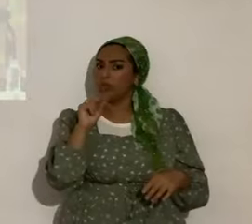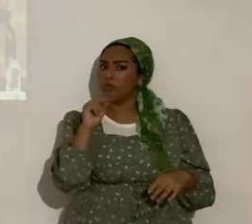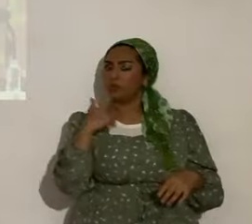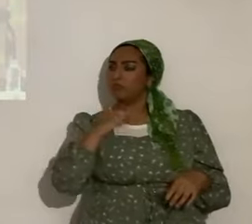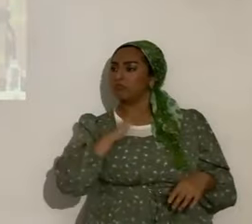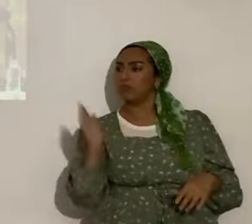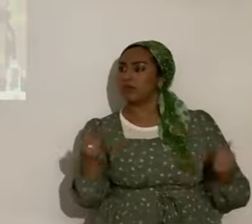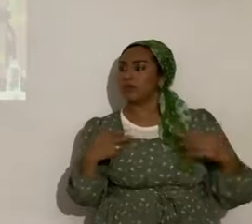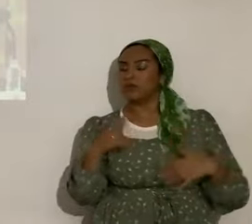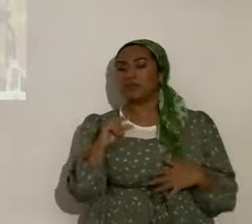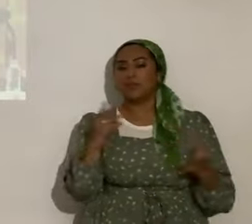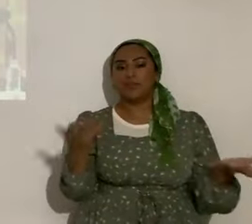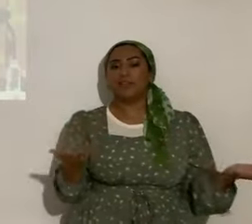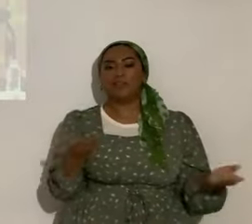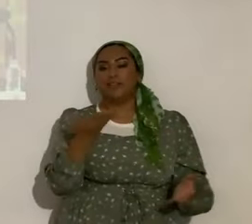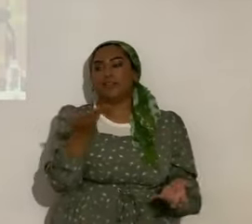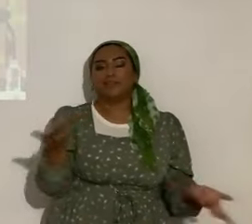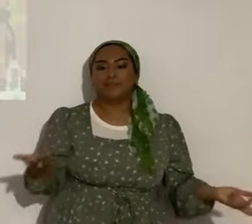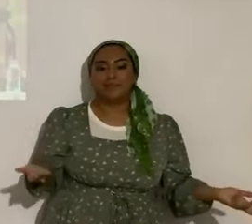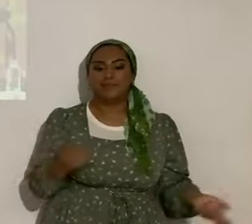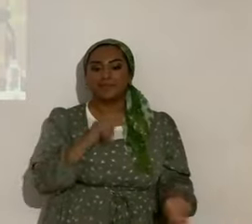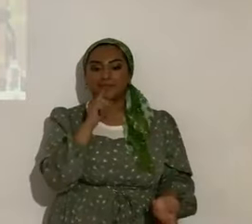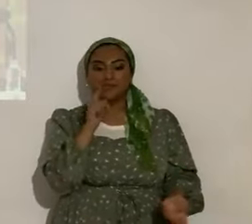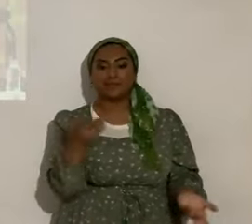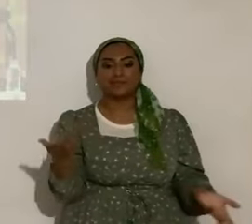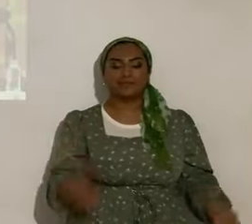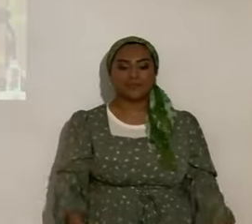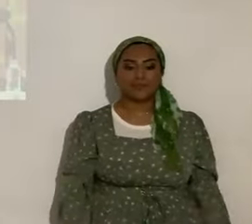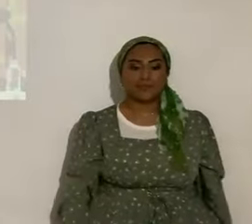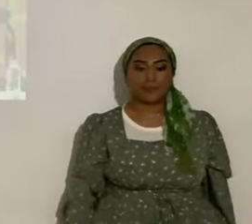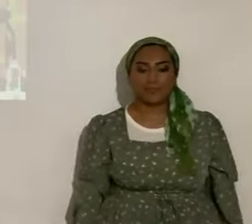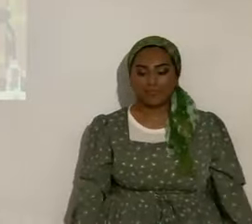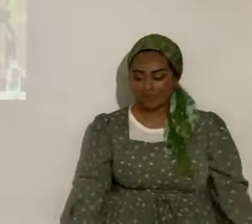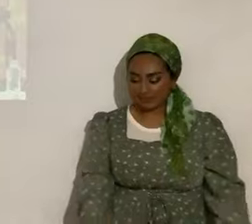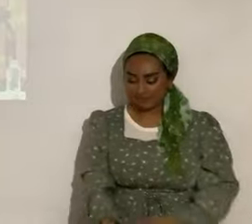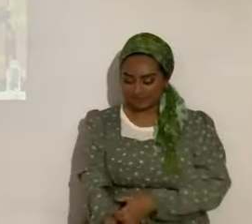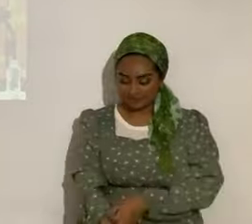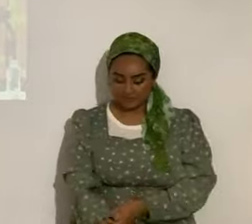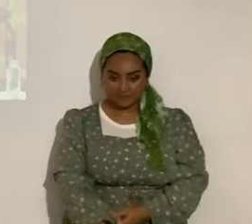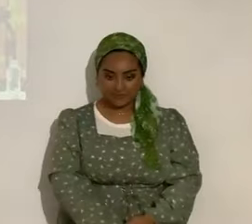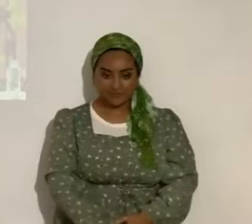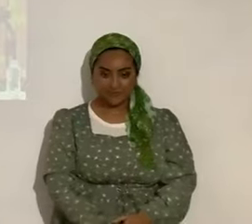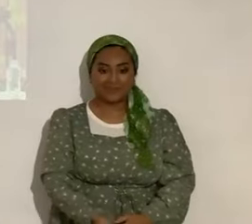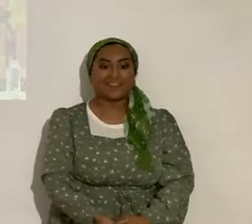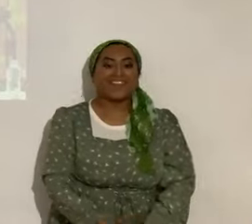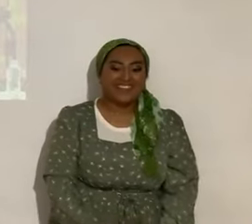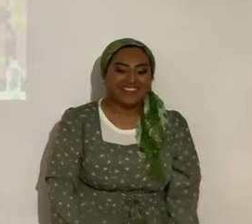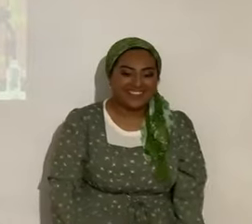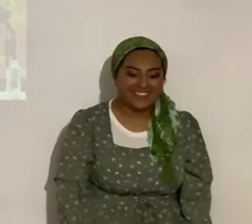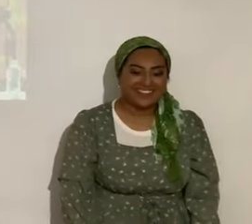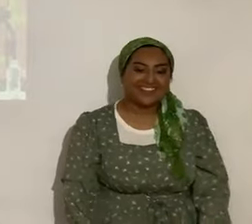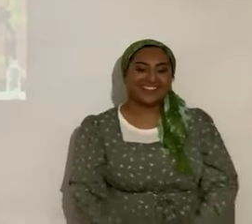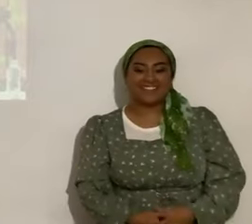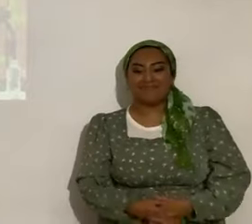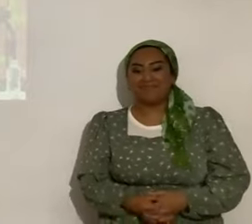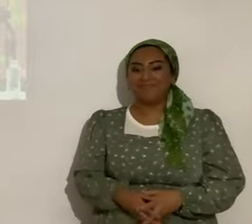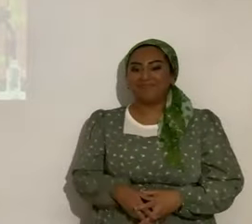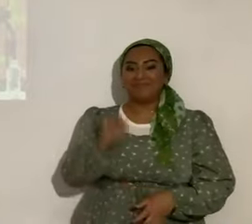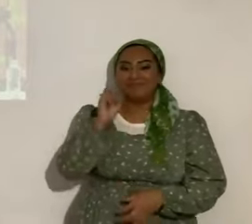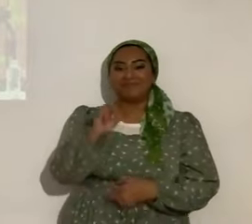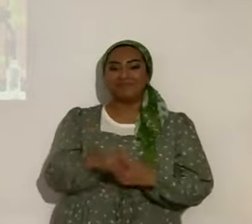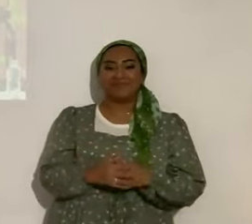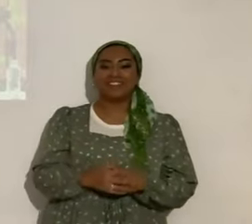no, te llamas Juan Pistolas, o sea, no, nada, o eres el hombre araña. No, pero todos, no, de una